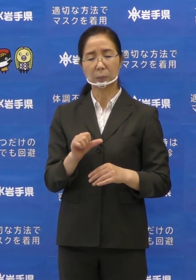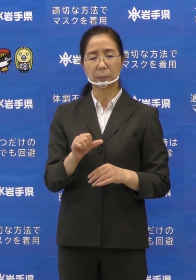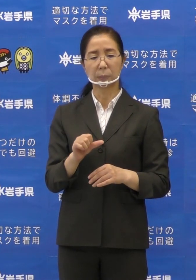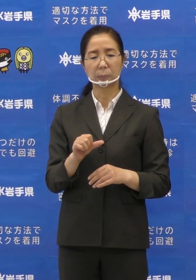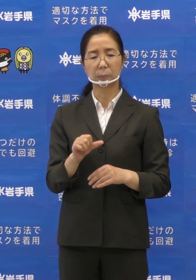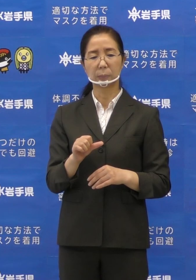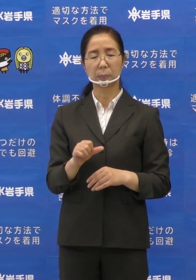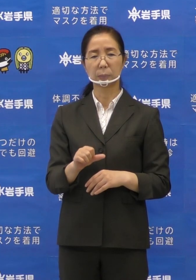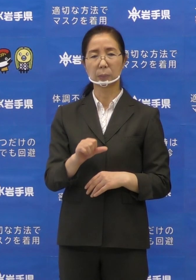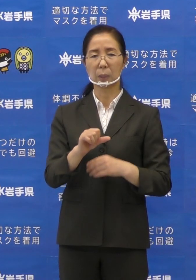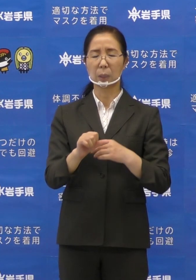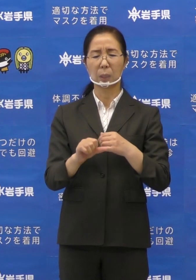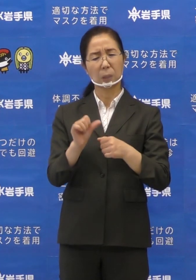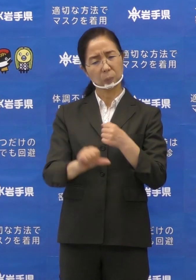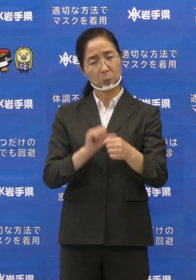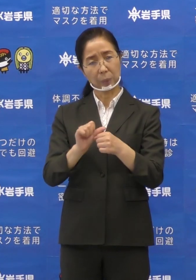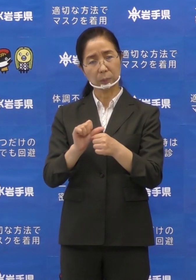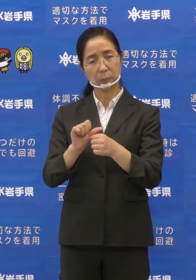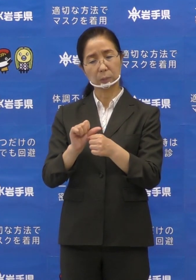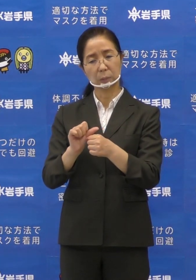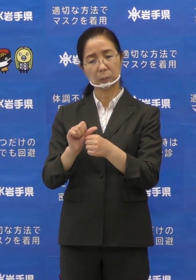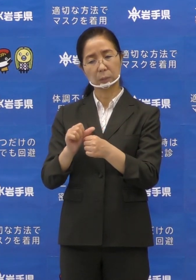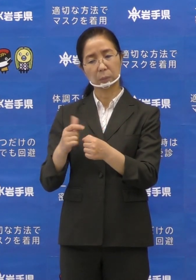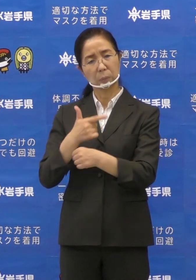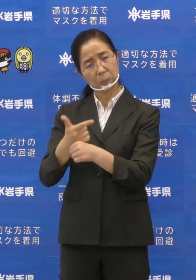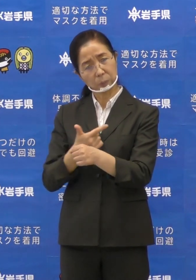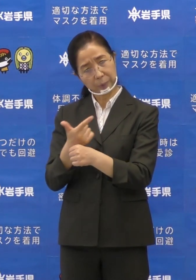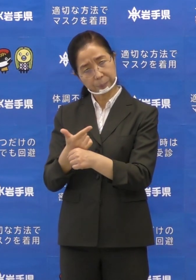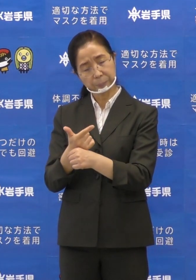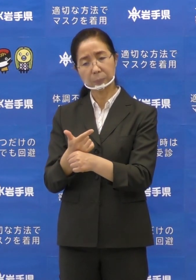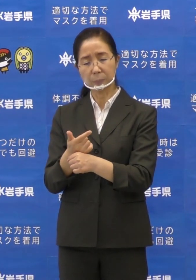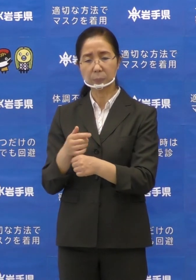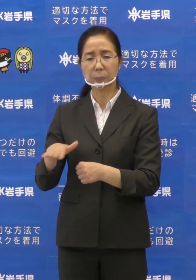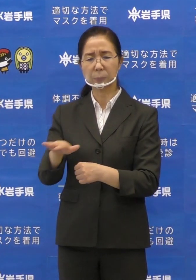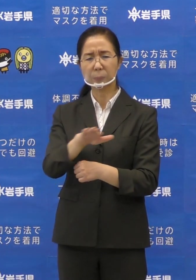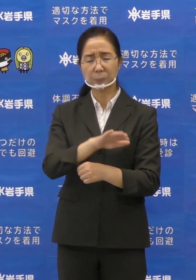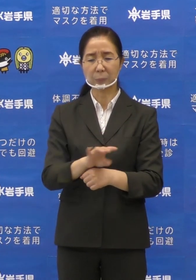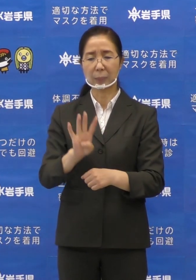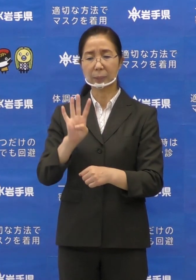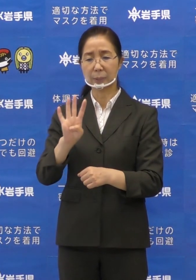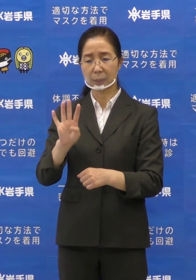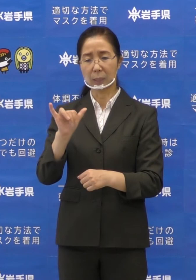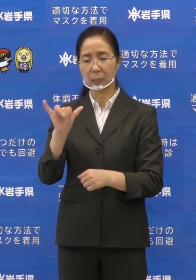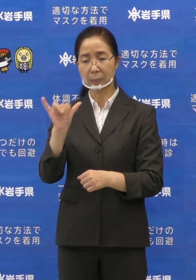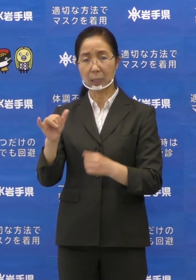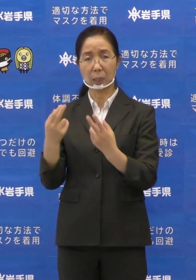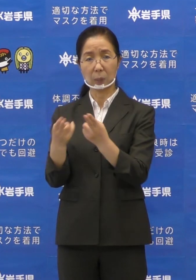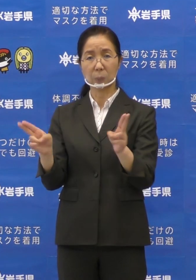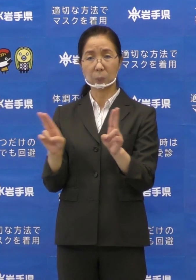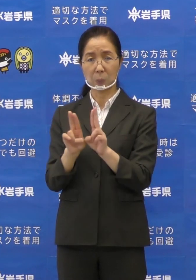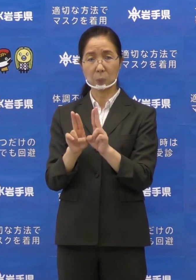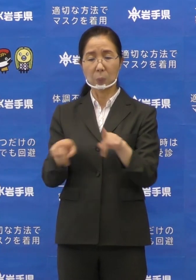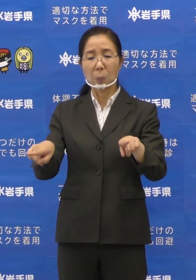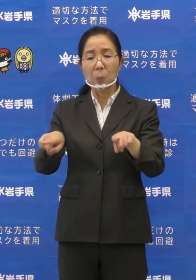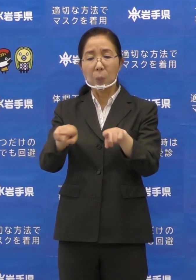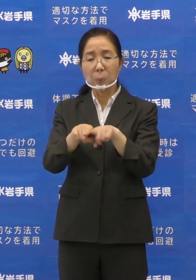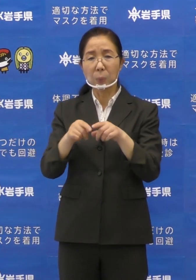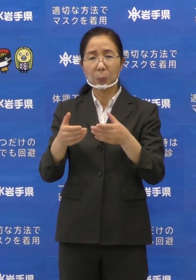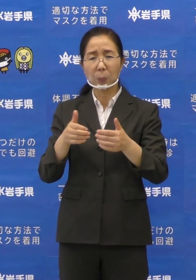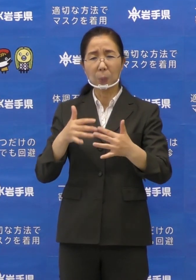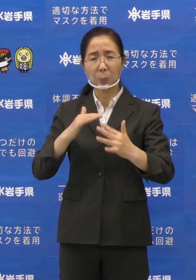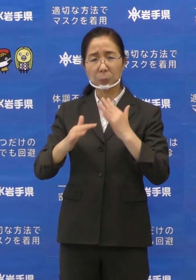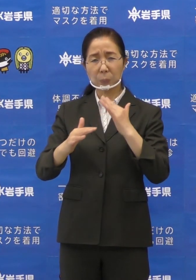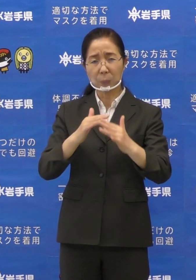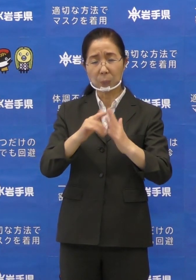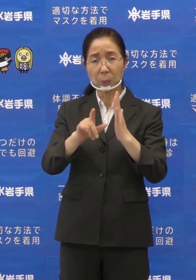ここ5、6年ぐらいのこの野党共闘で、そしてそういう野党共闘にはあのその野党